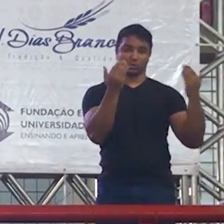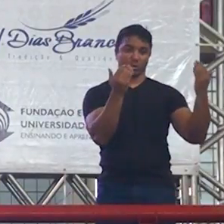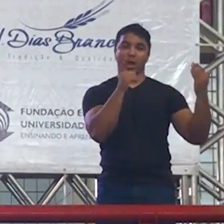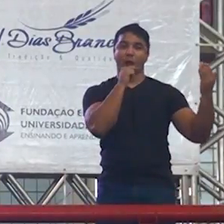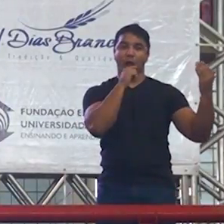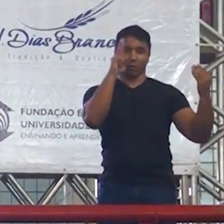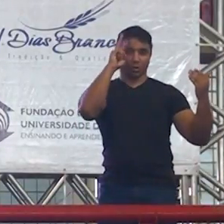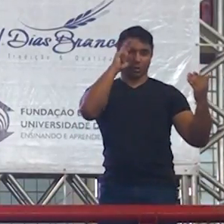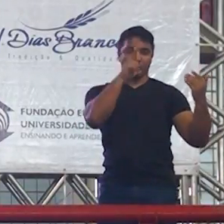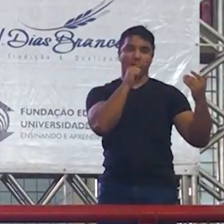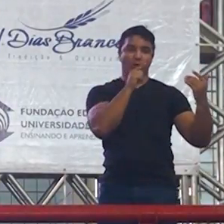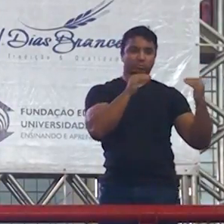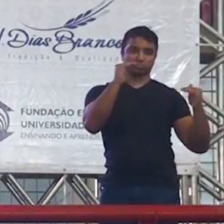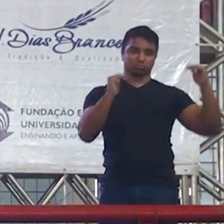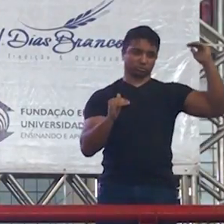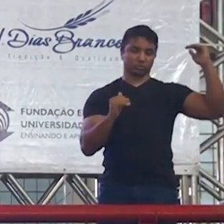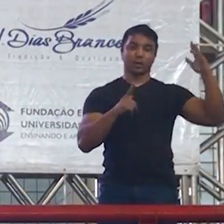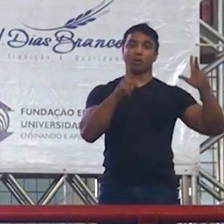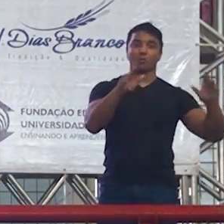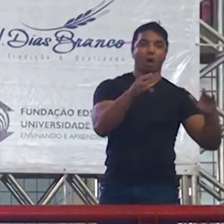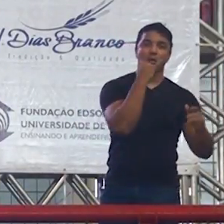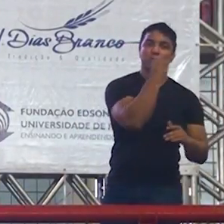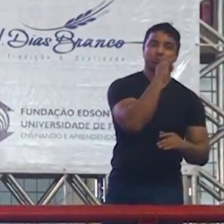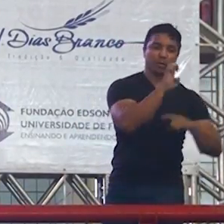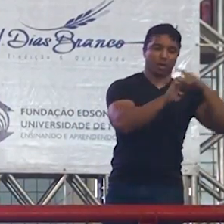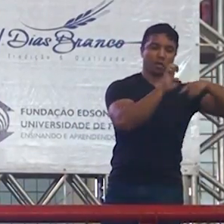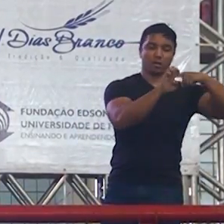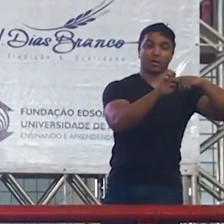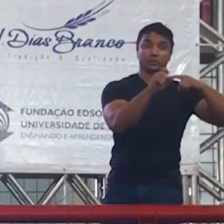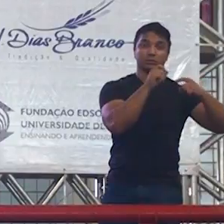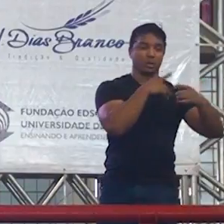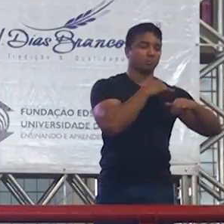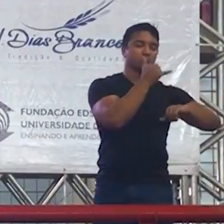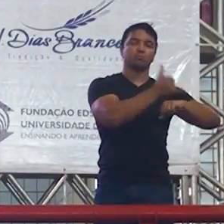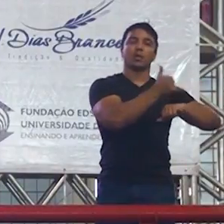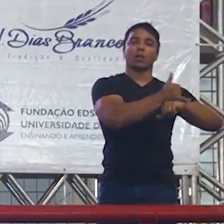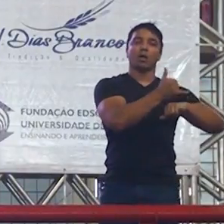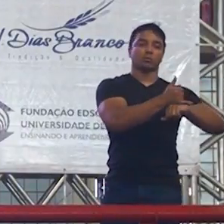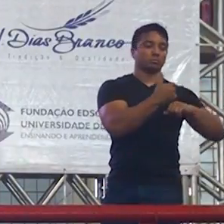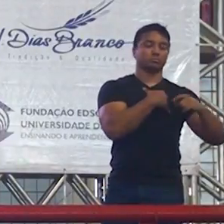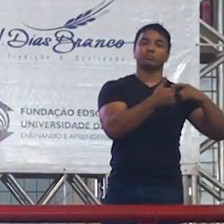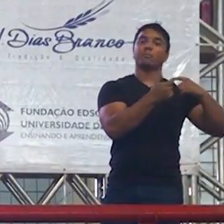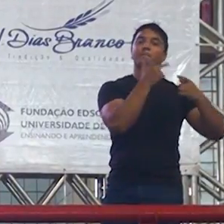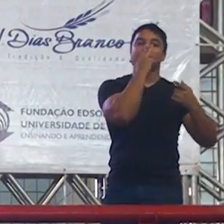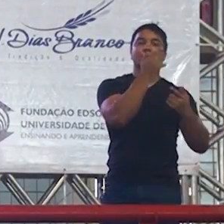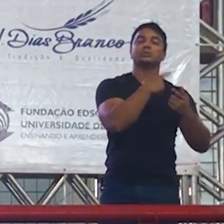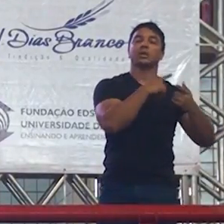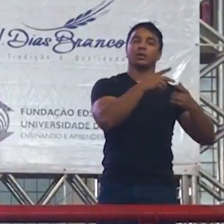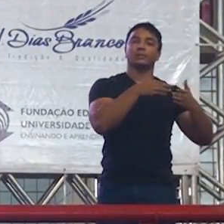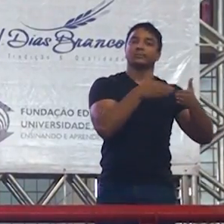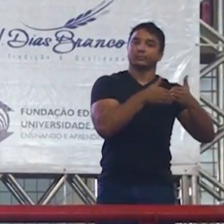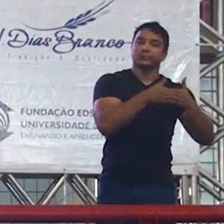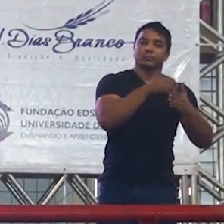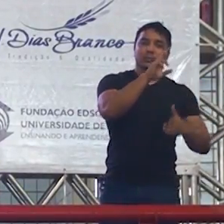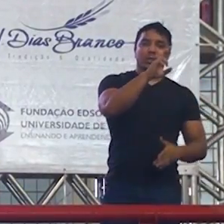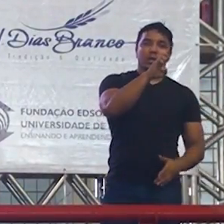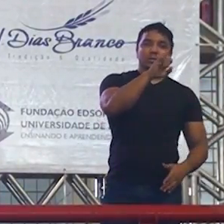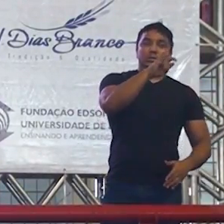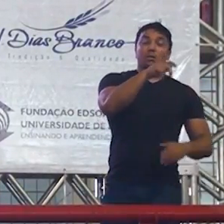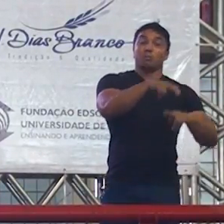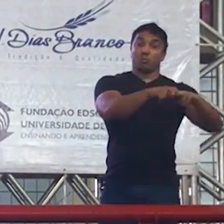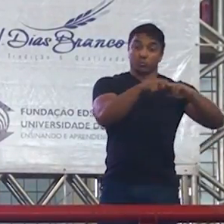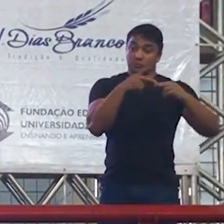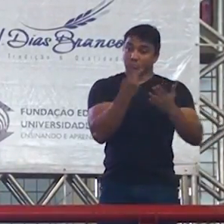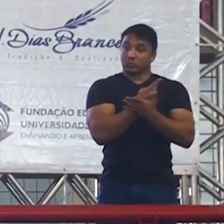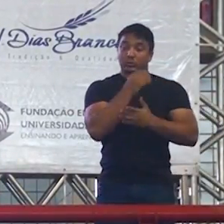água. Aí quando esses elétrons vão caminhando sobre o metal faz uma resistência. Por isso que